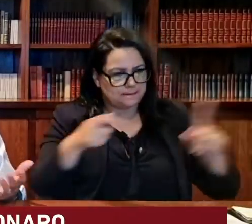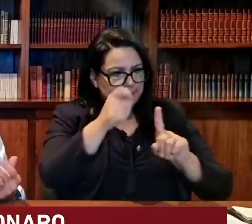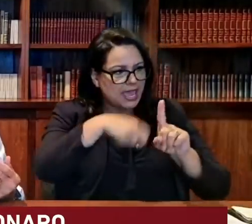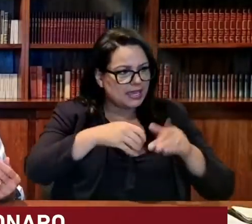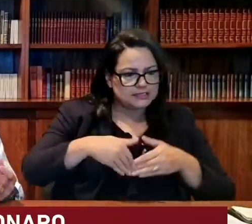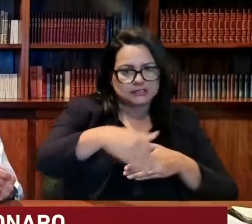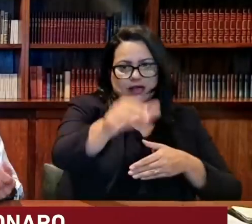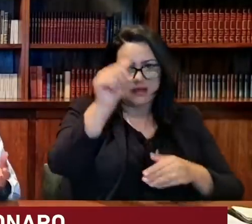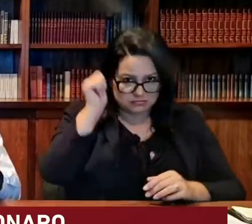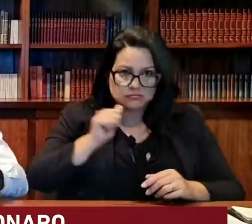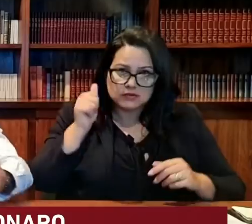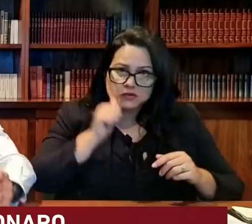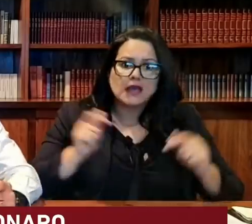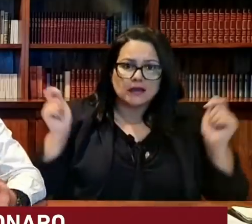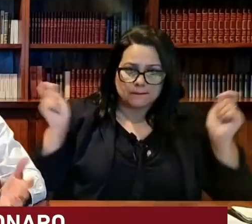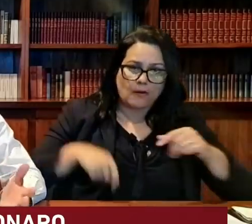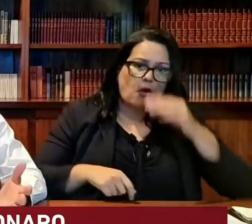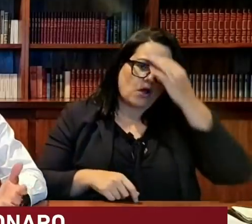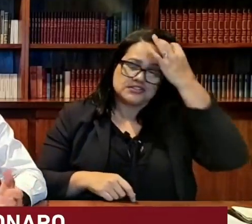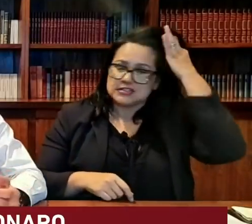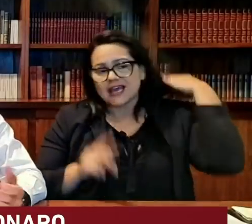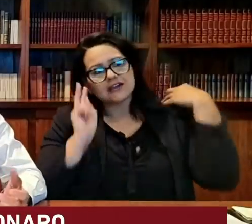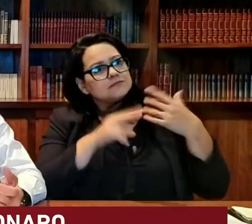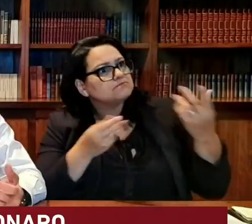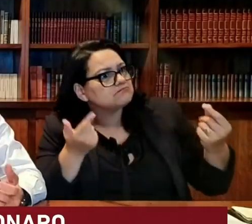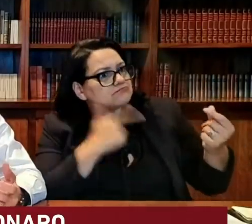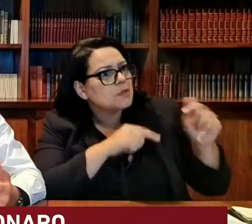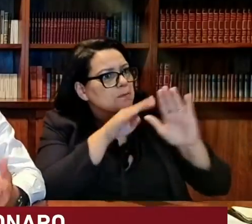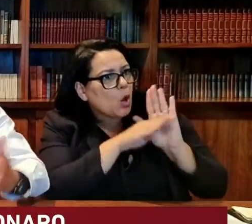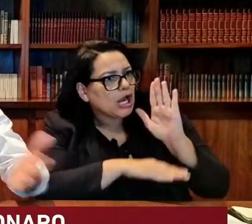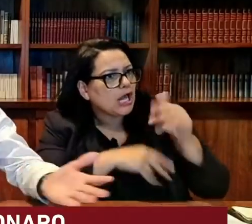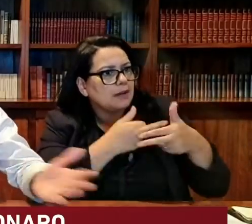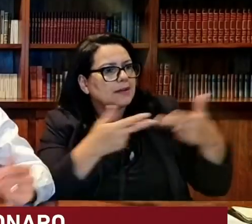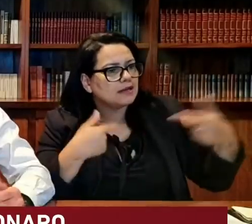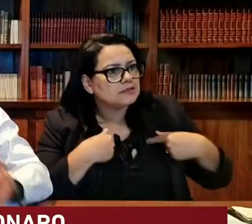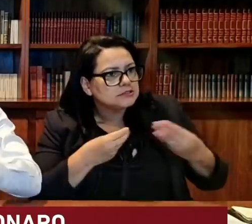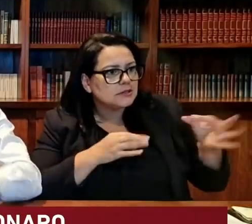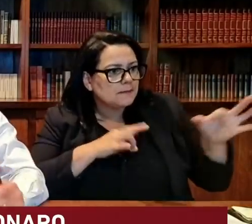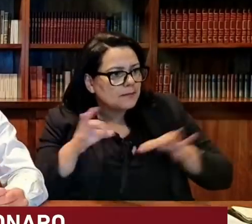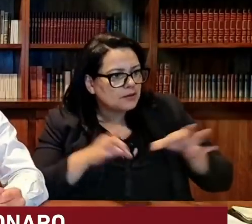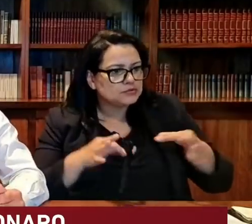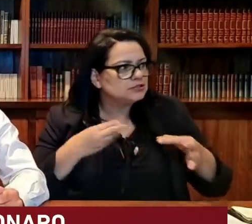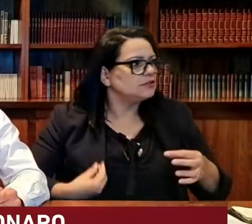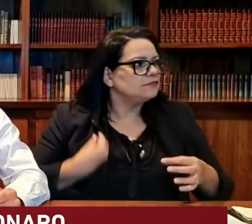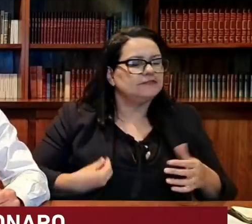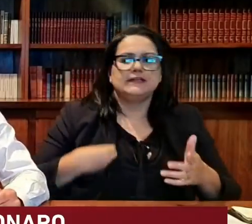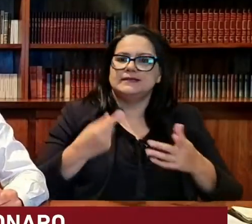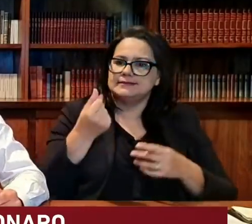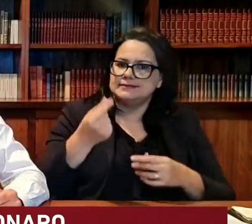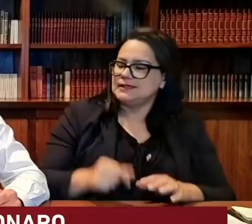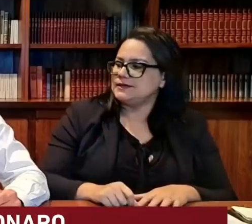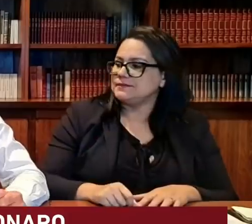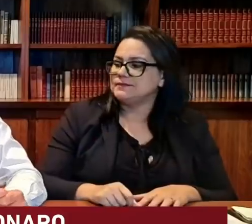mulher vai poder, então, ao ter acesso a esse programa, programar sua vida financeira junto a uma instituição. O